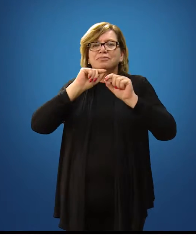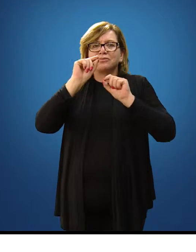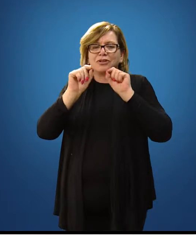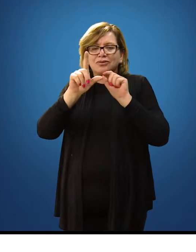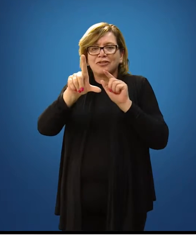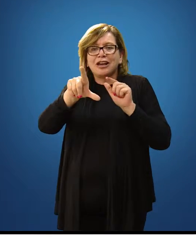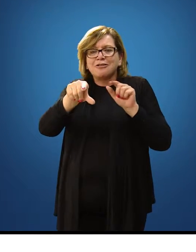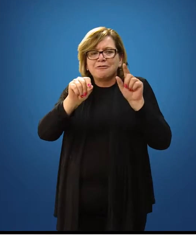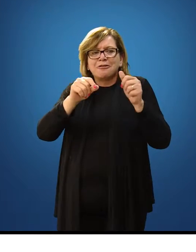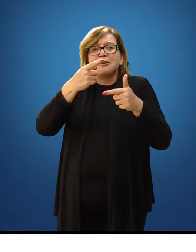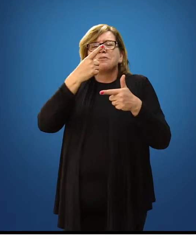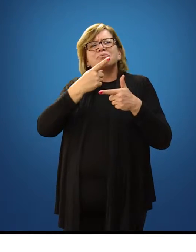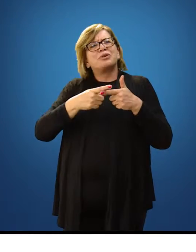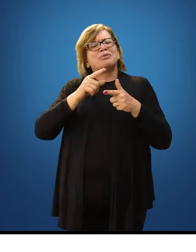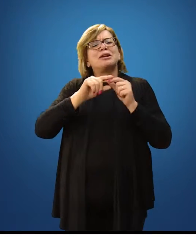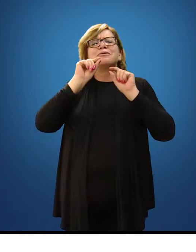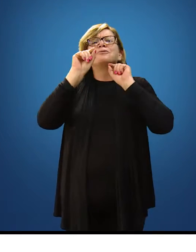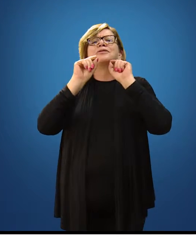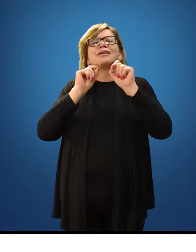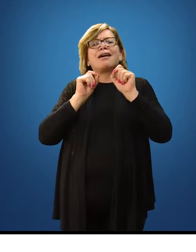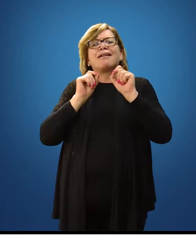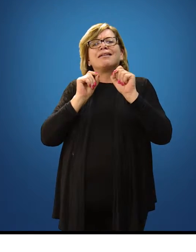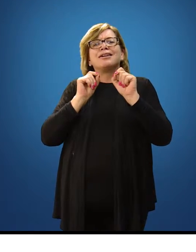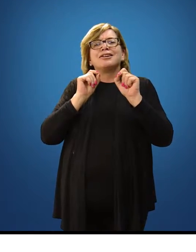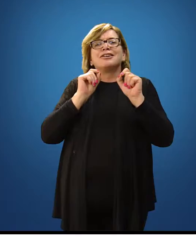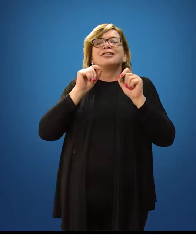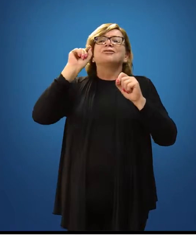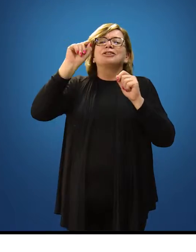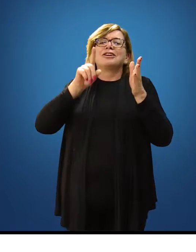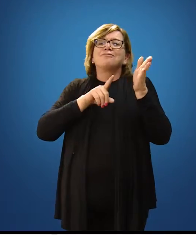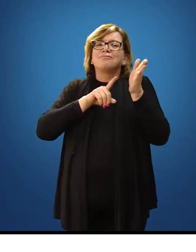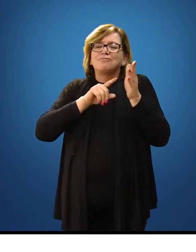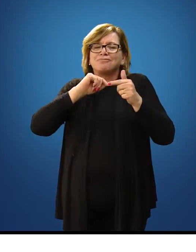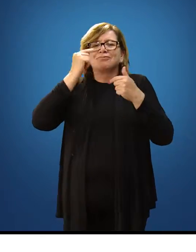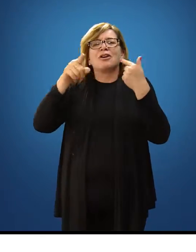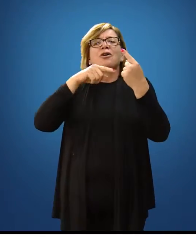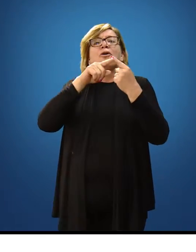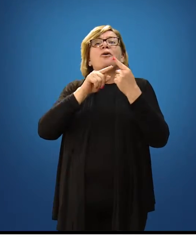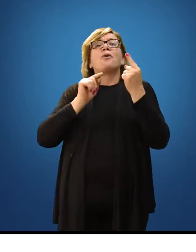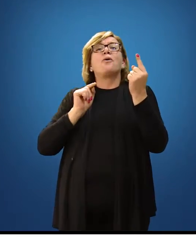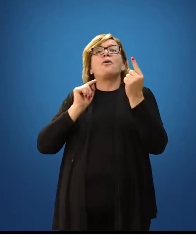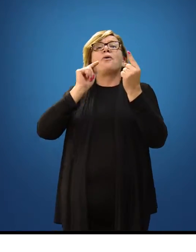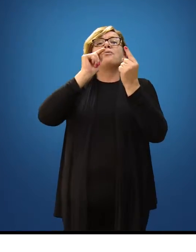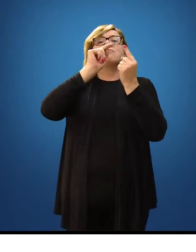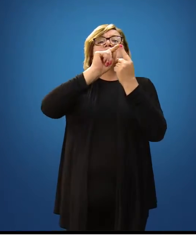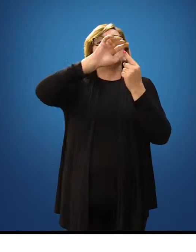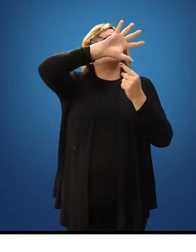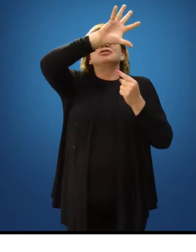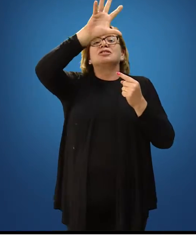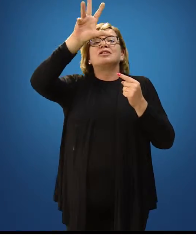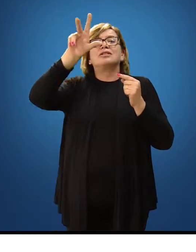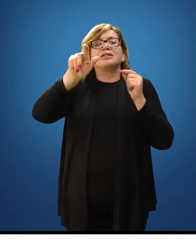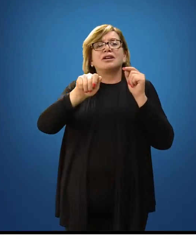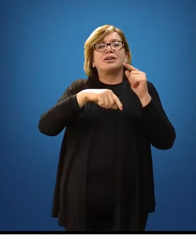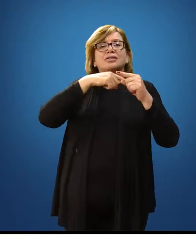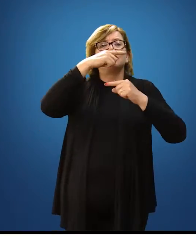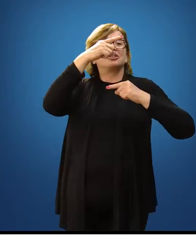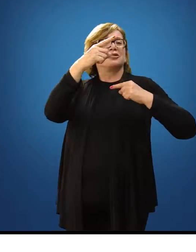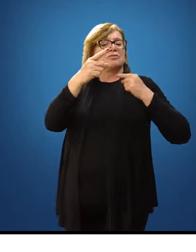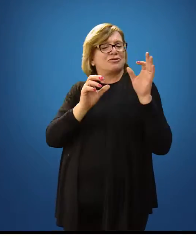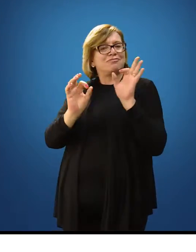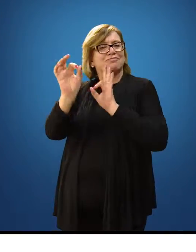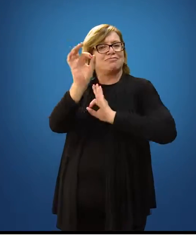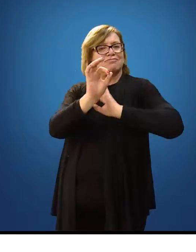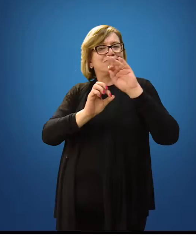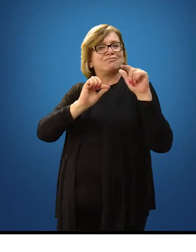delimitar problema de pesquisa, que é a pergunta central, objetivo geral, e construir o seu trabalho